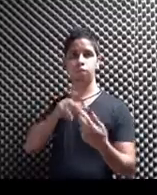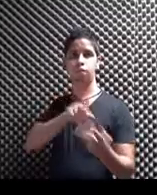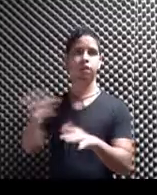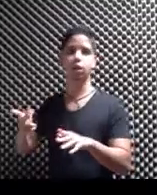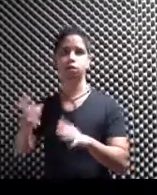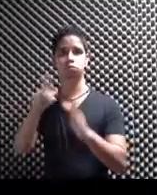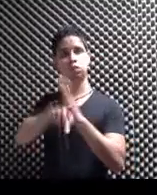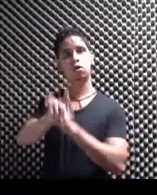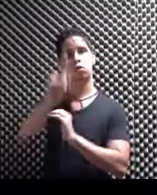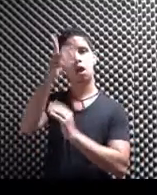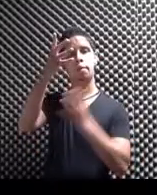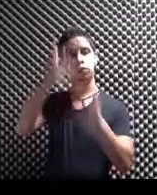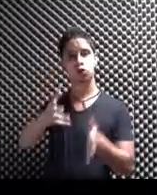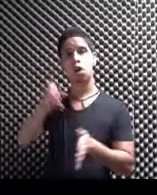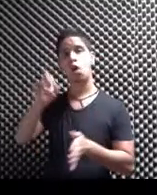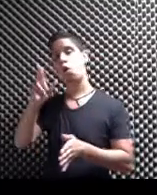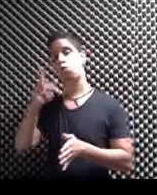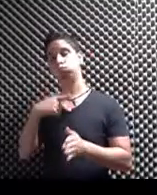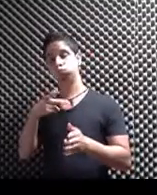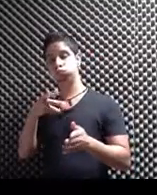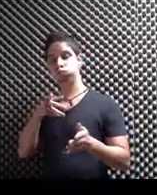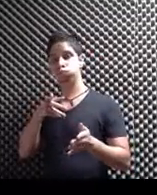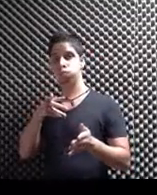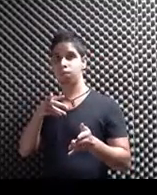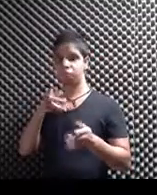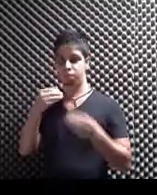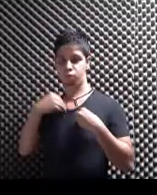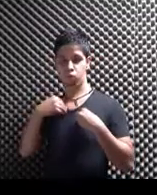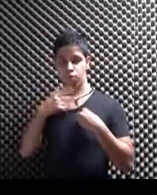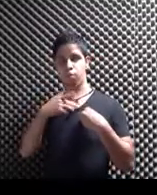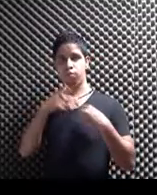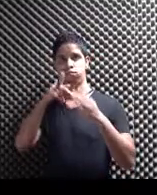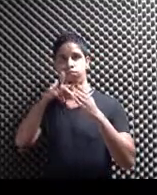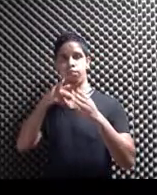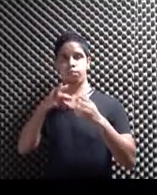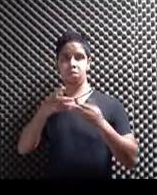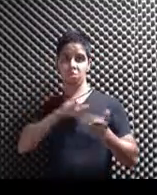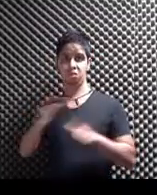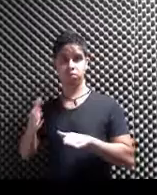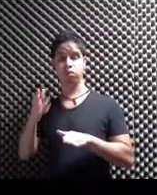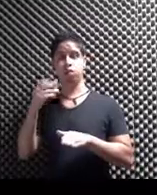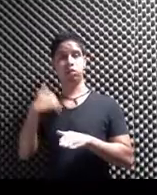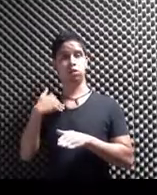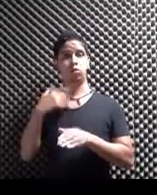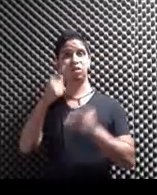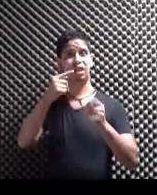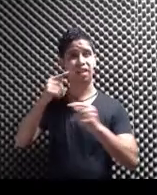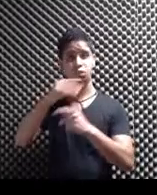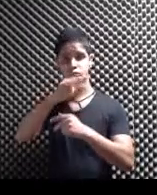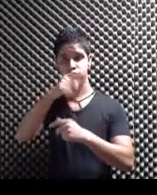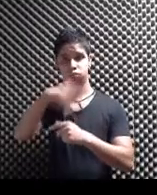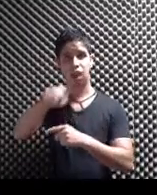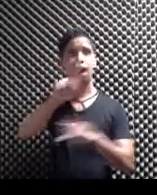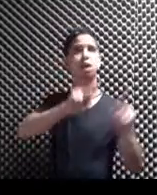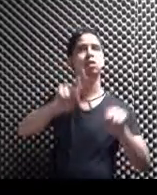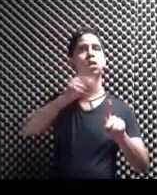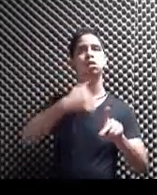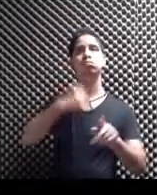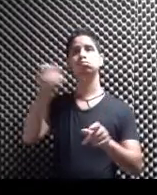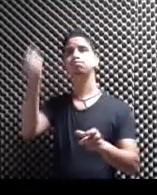persona y estamos tratando por todos los medios de crear conciencia y que las personas